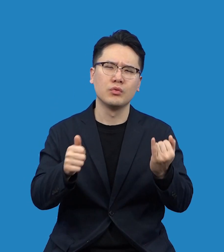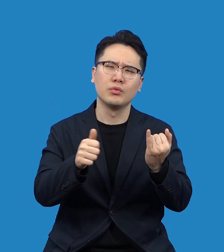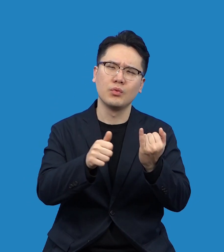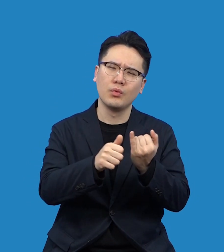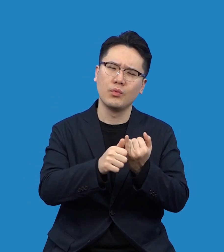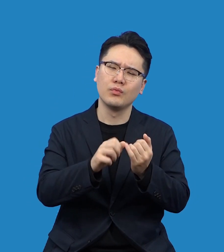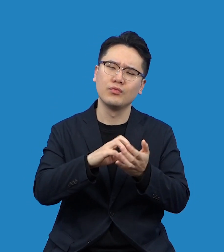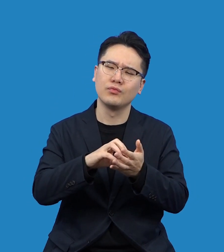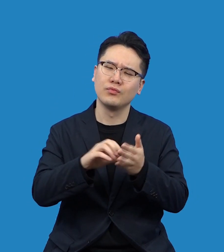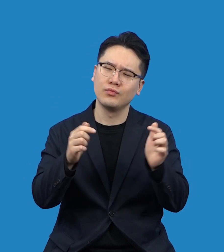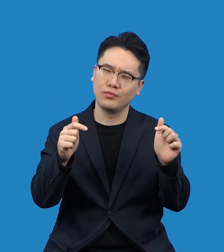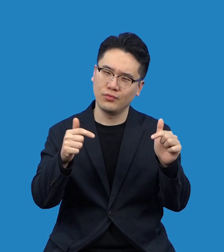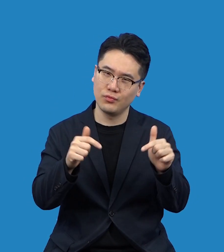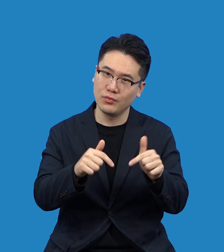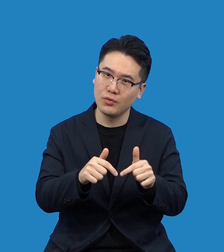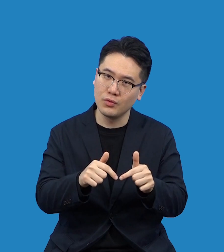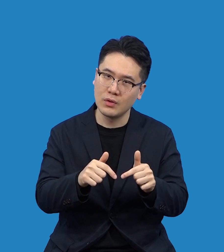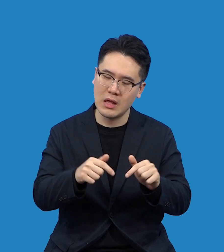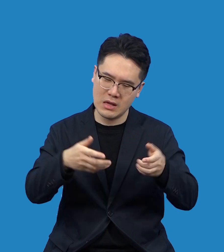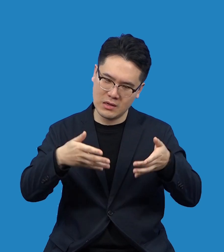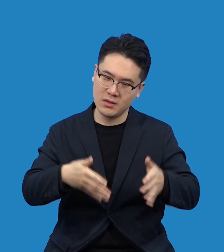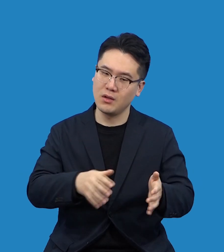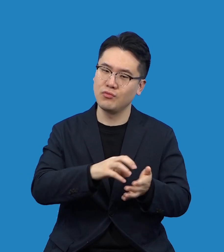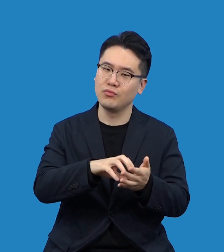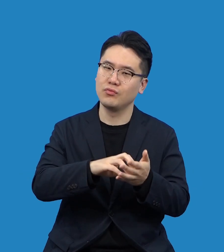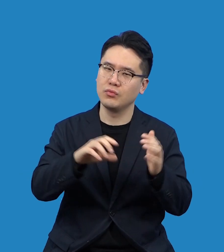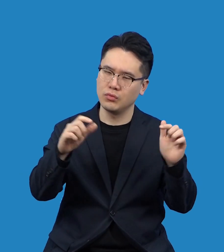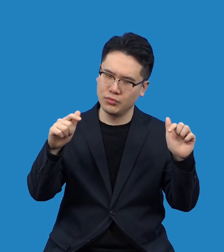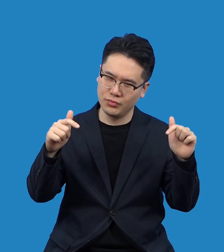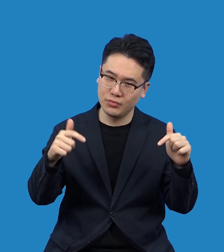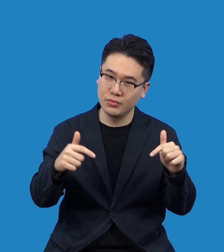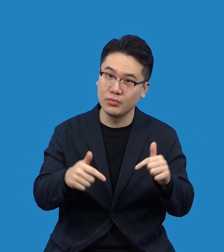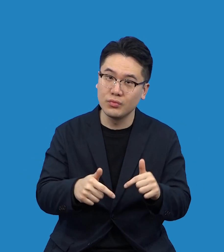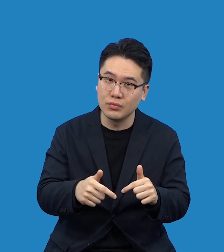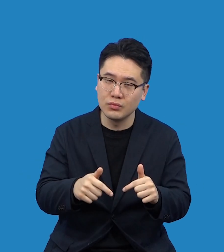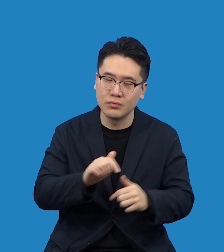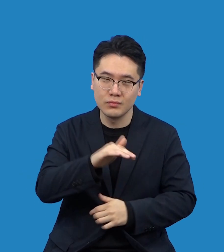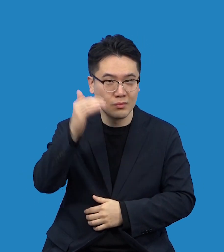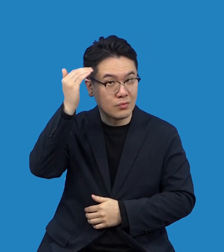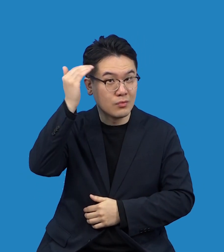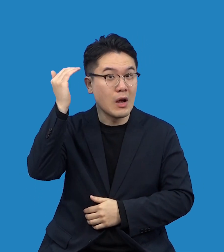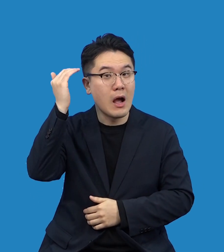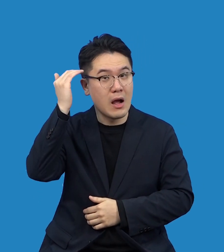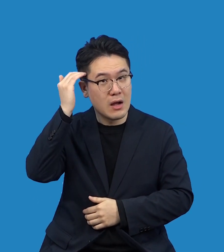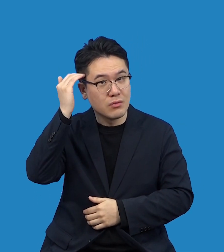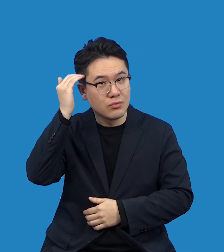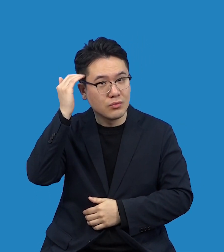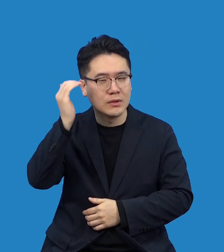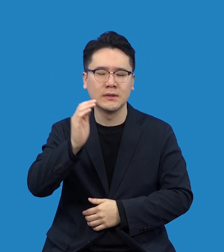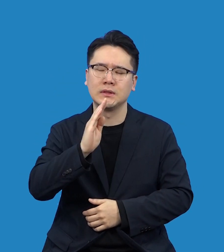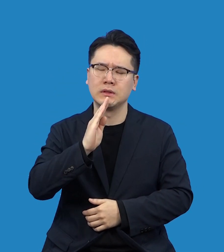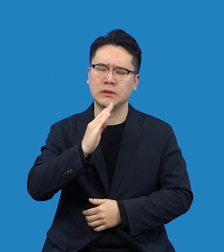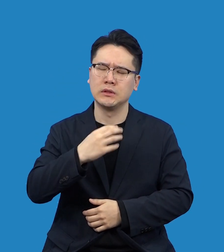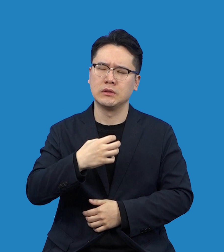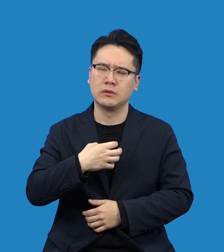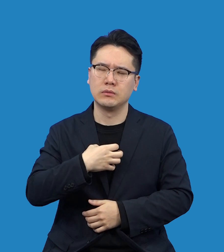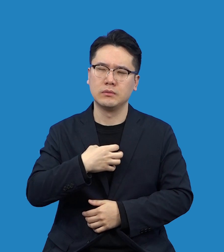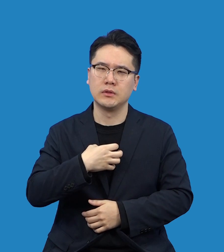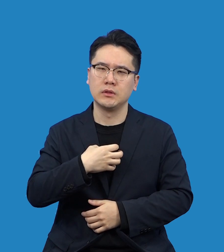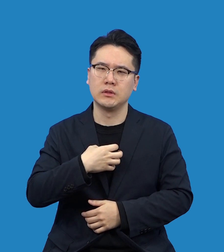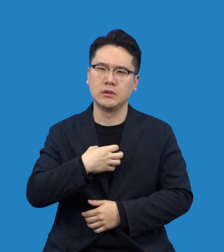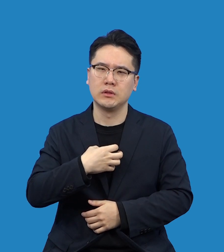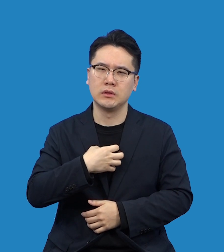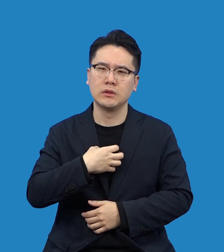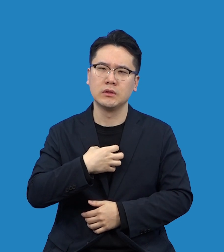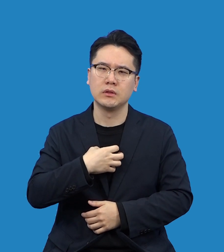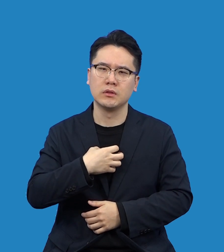인구 감소 문제가 우리나라를 당면한 굉장히 위기적인 미래적인 어떤 그런